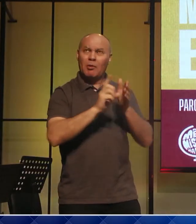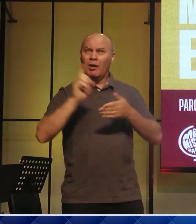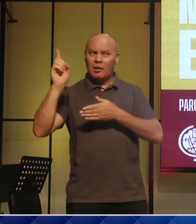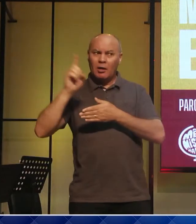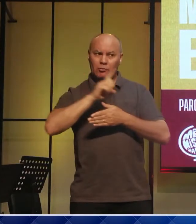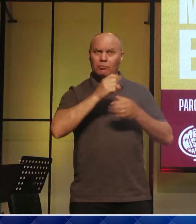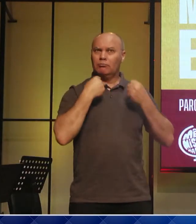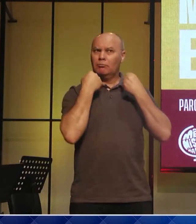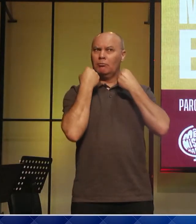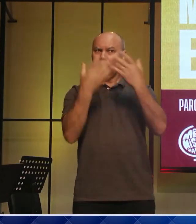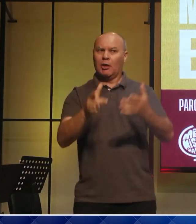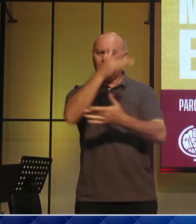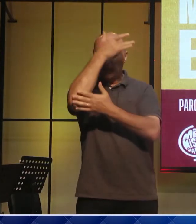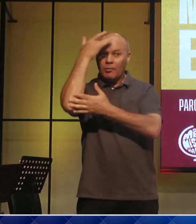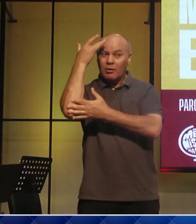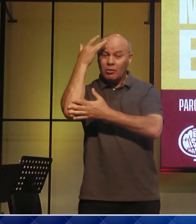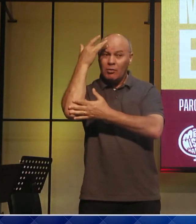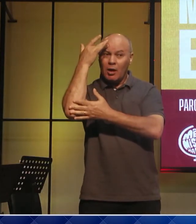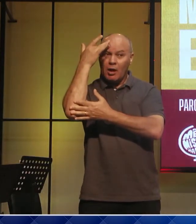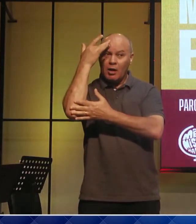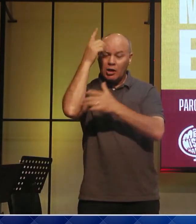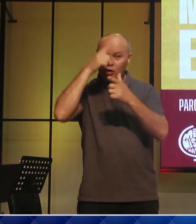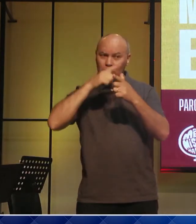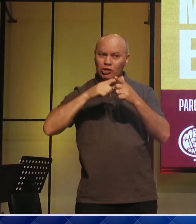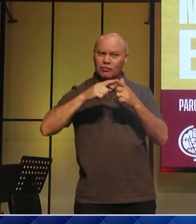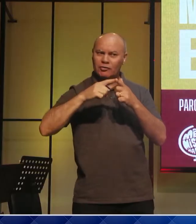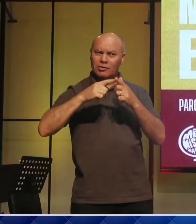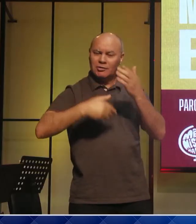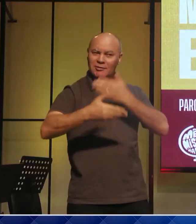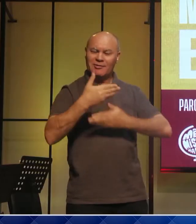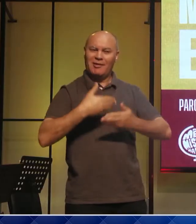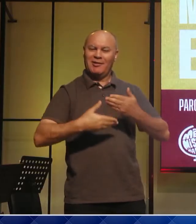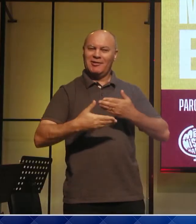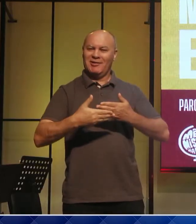semana. Na semana seguinte, ele tirou.